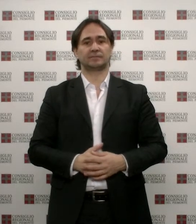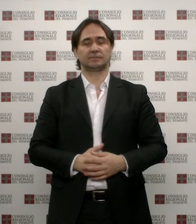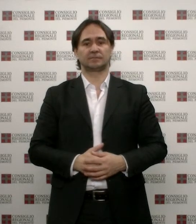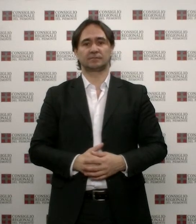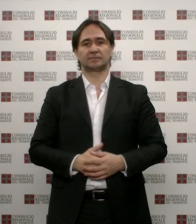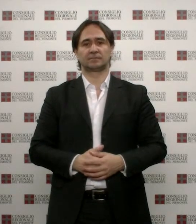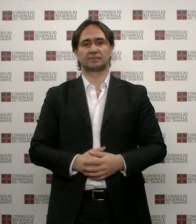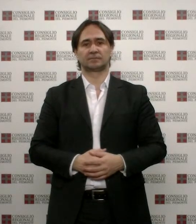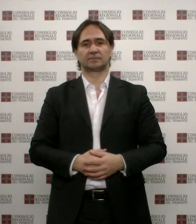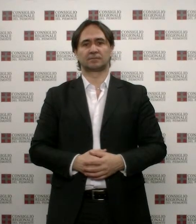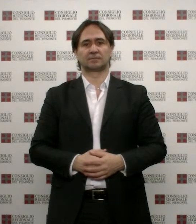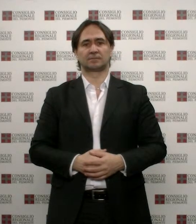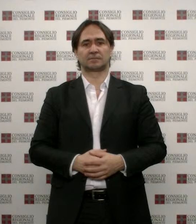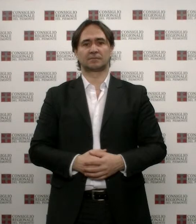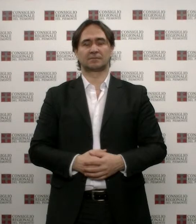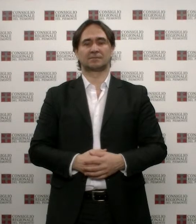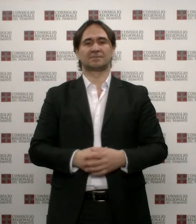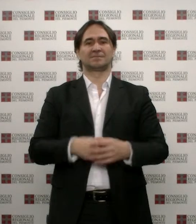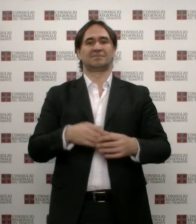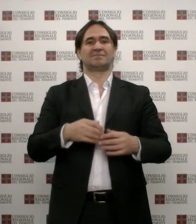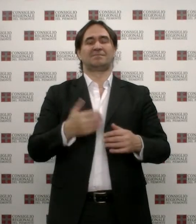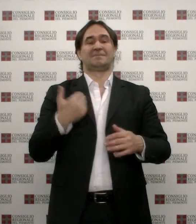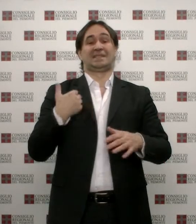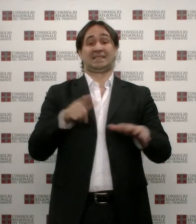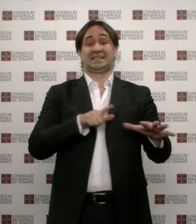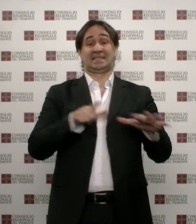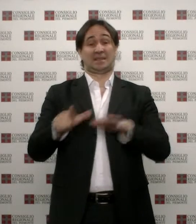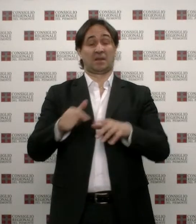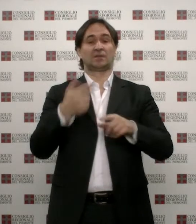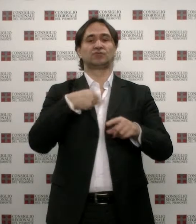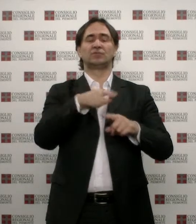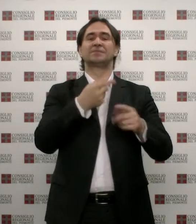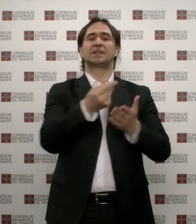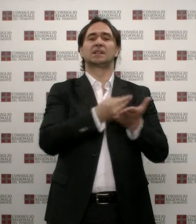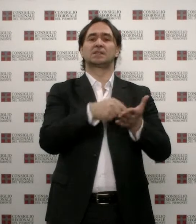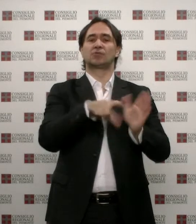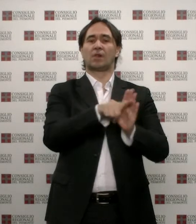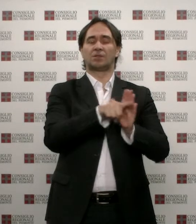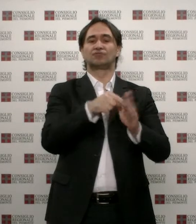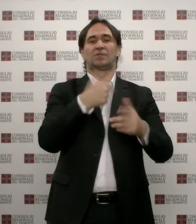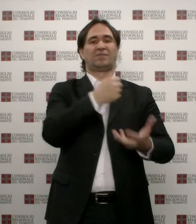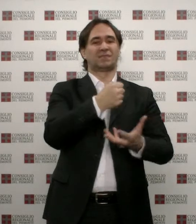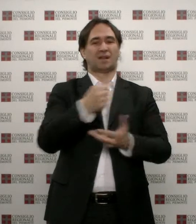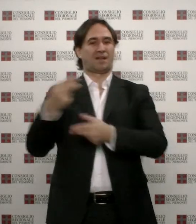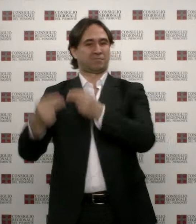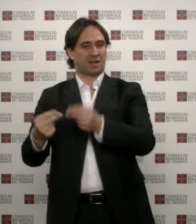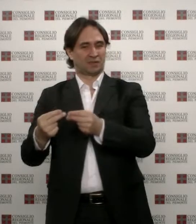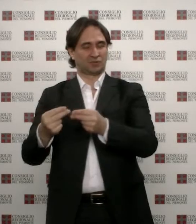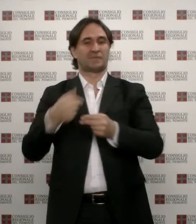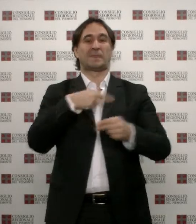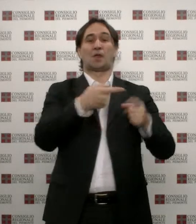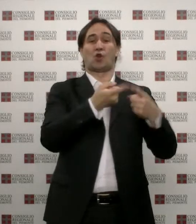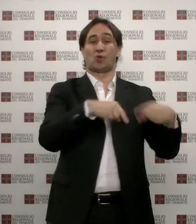7 giorni in consiglio. In settimana le commissioni hanno iniziato l'esame dei disegni di legge su finanziaria e bilancio. La